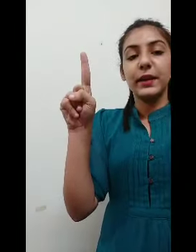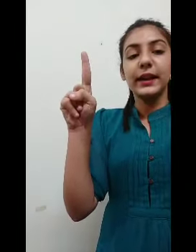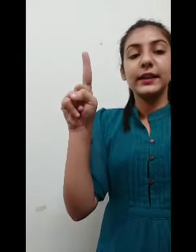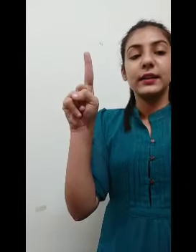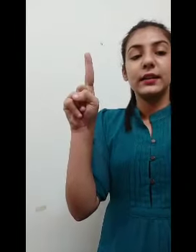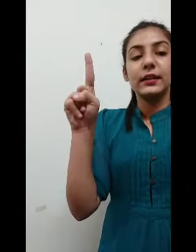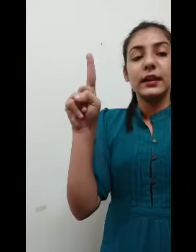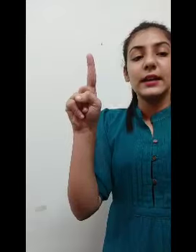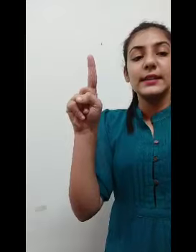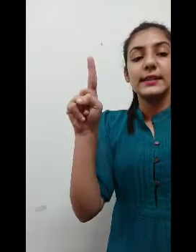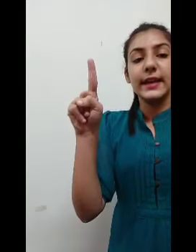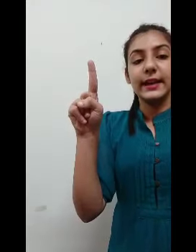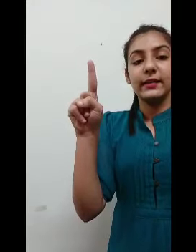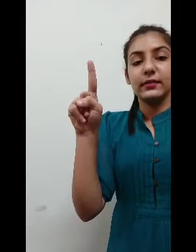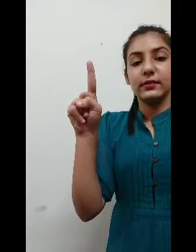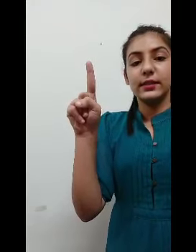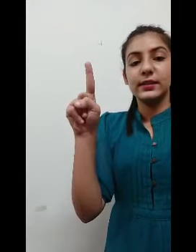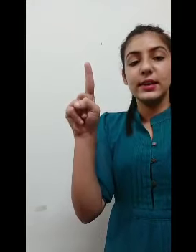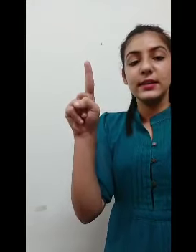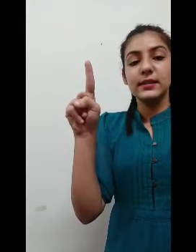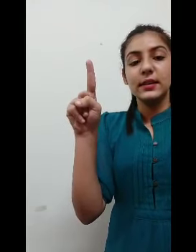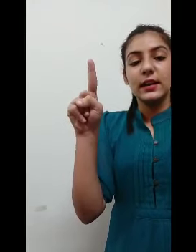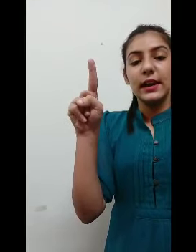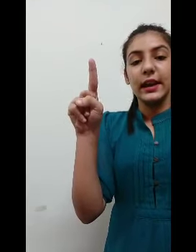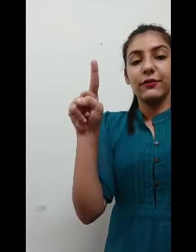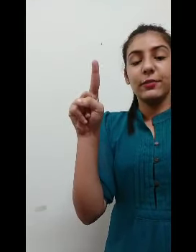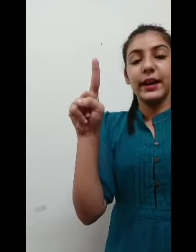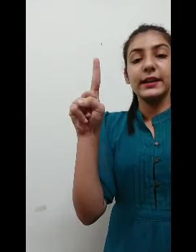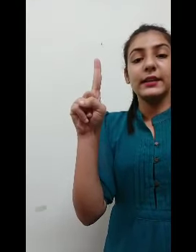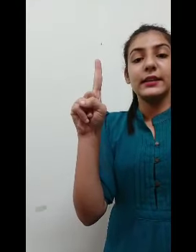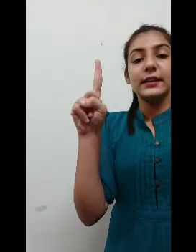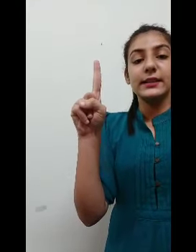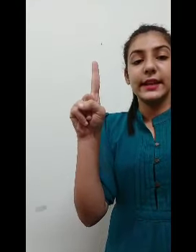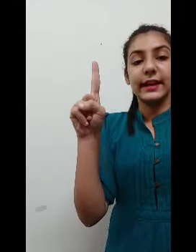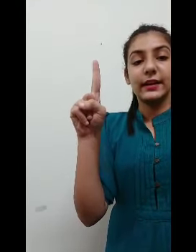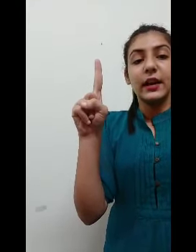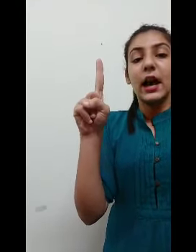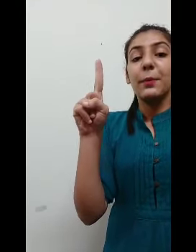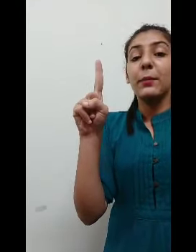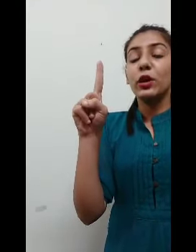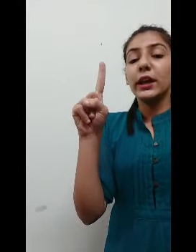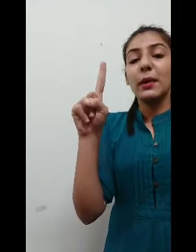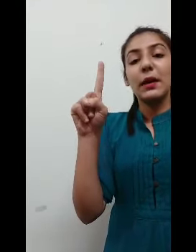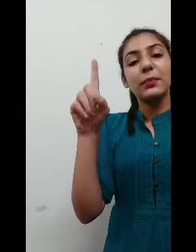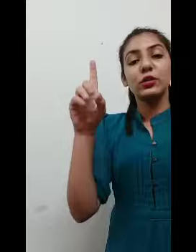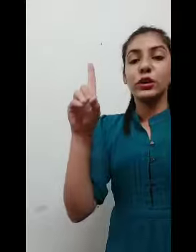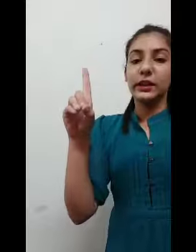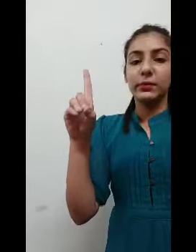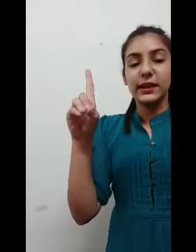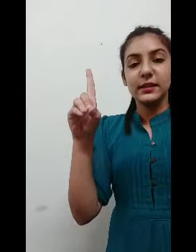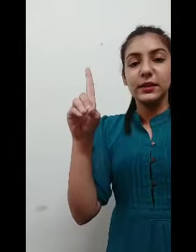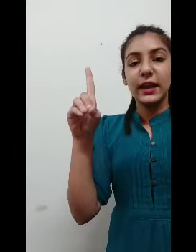अल्फाबेट जेड, दिस इज अल्फाबेट जेड. अब आप बोलेंगे मैम आपने तो डी भी ऐसे बताया